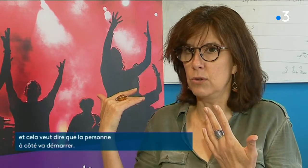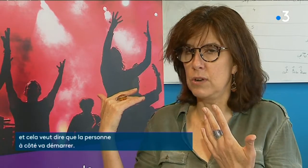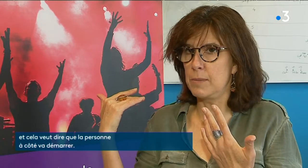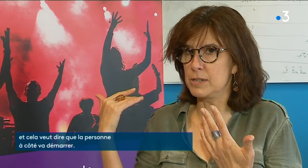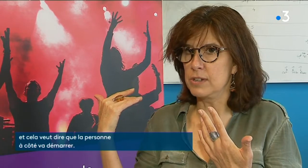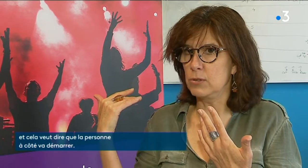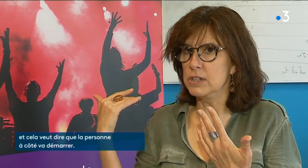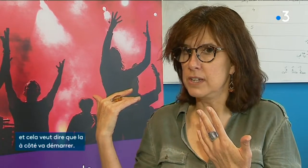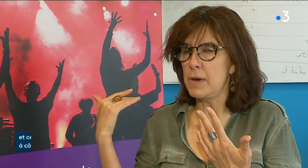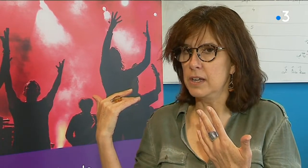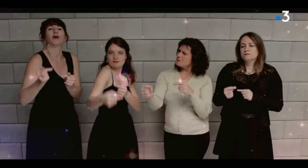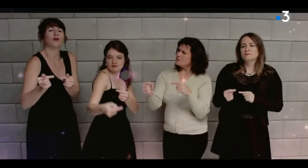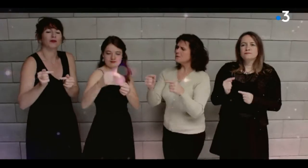la personne d'à côté va démarrer.